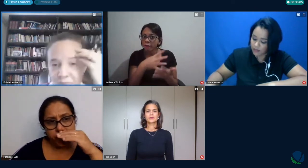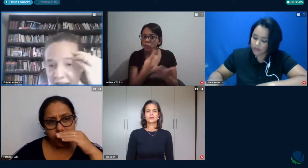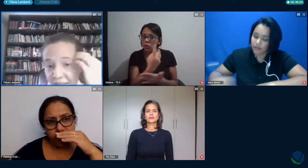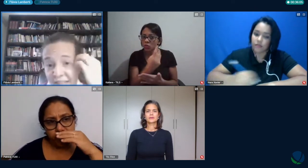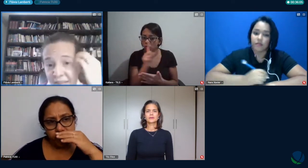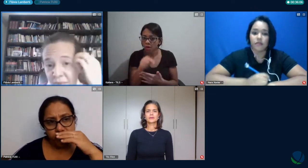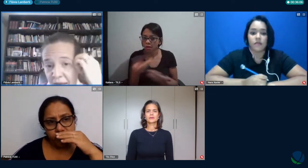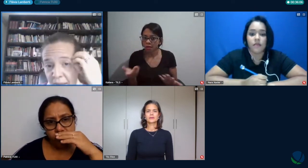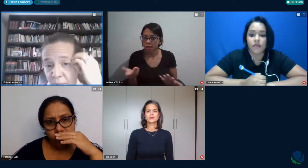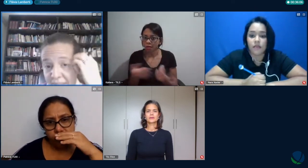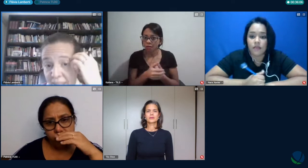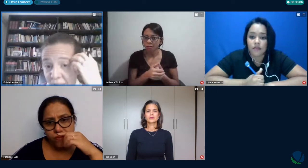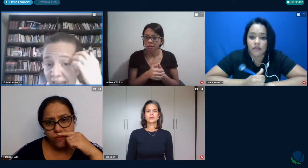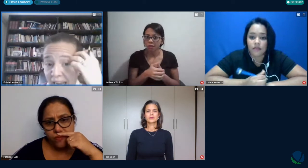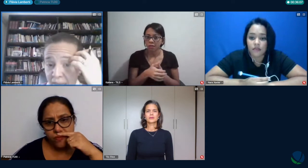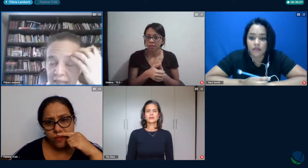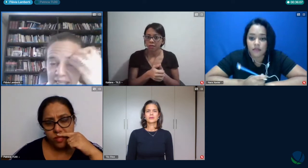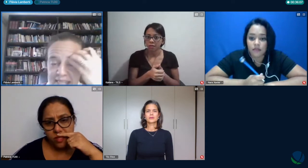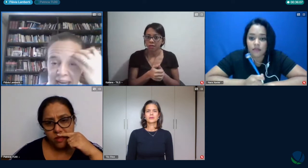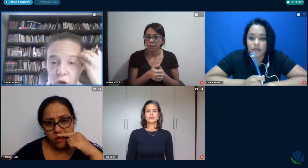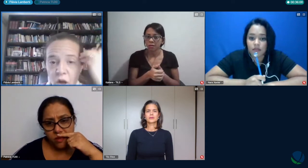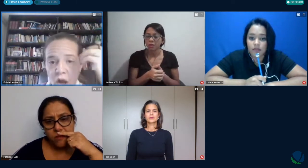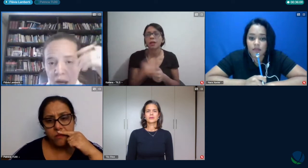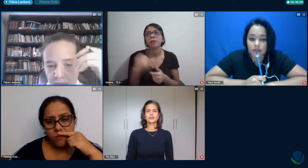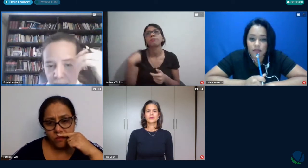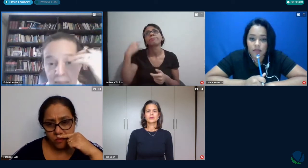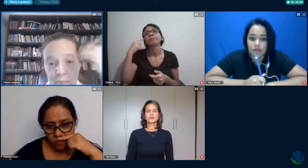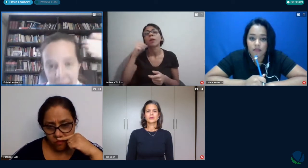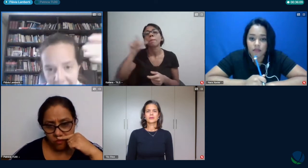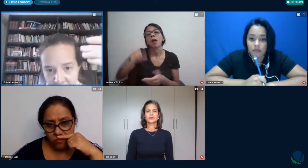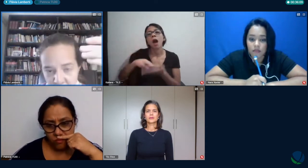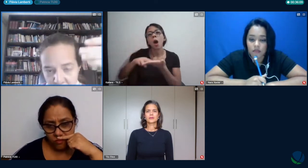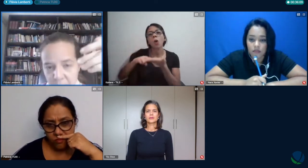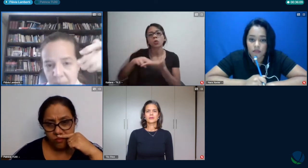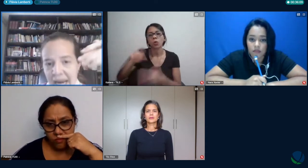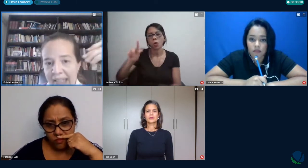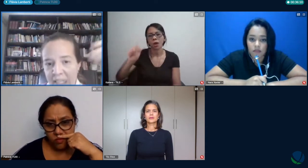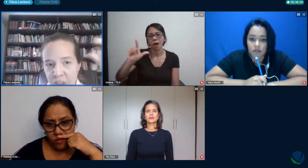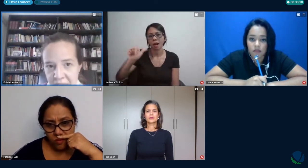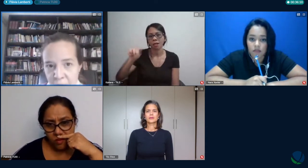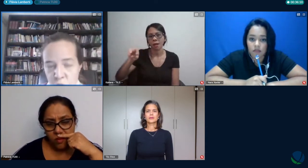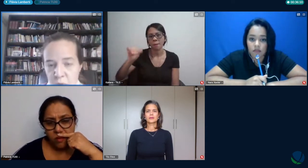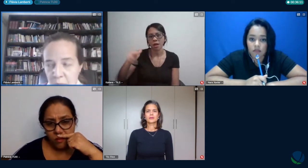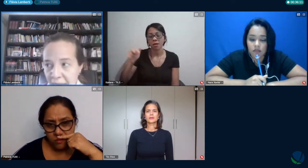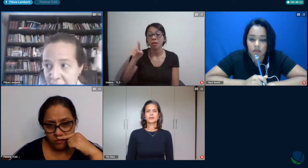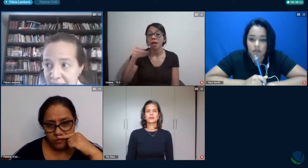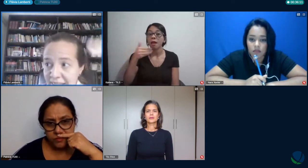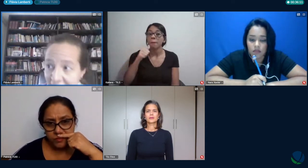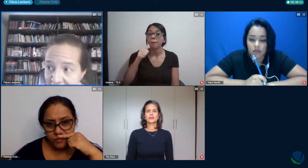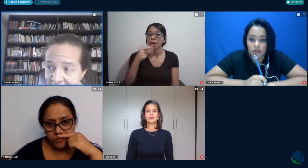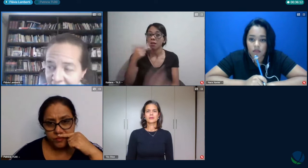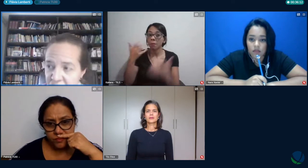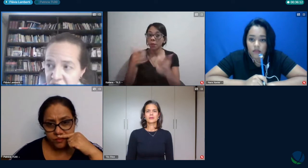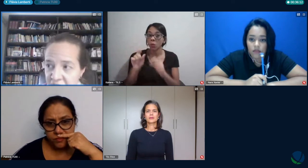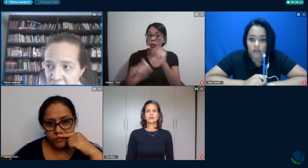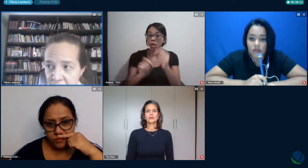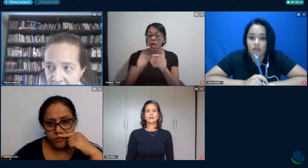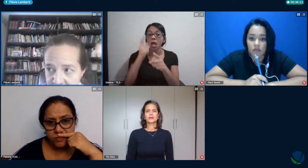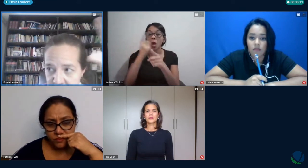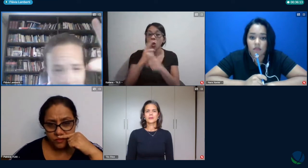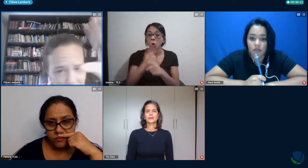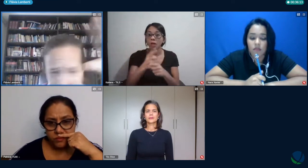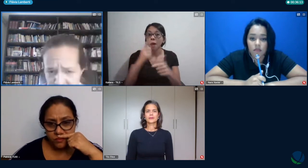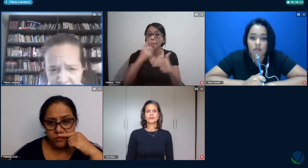Porque, assim, pensando na Galã Manhas, ela pede para identificar os problemas lá naquela